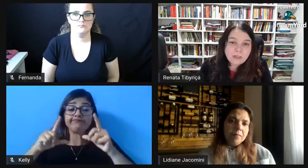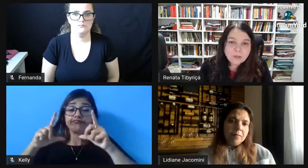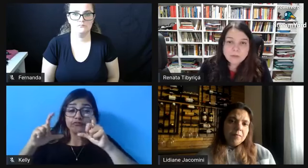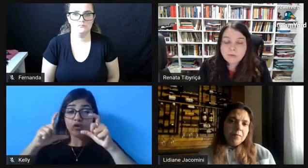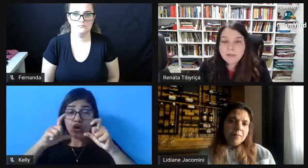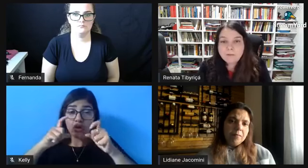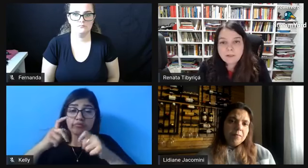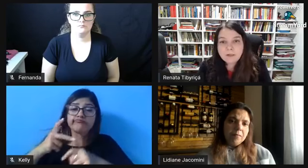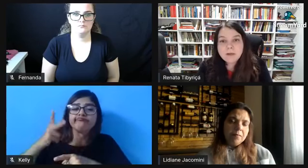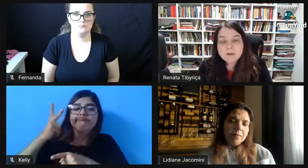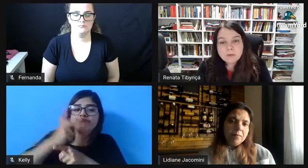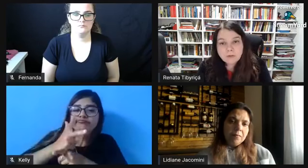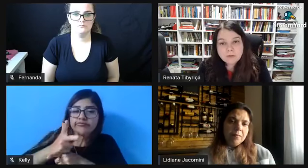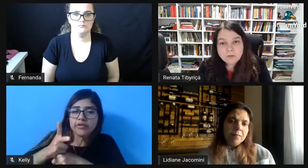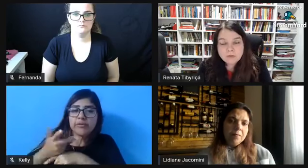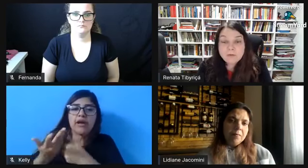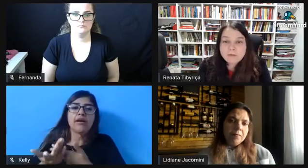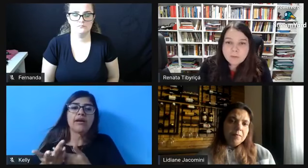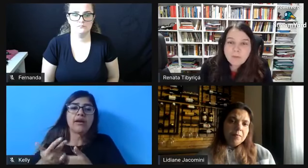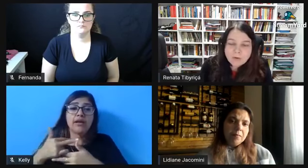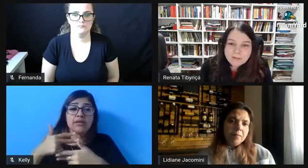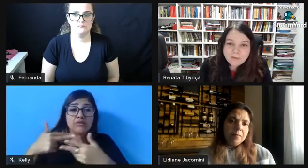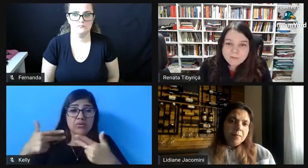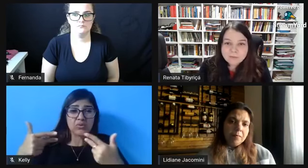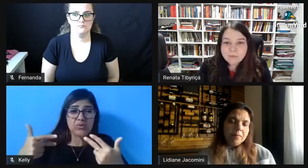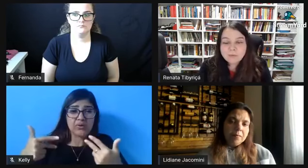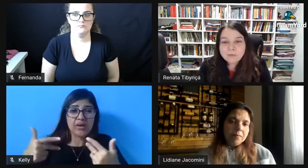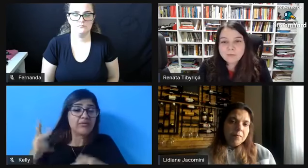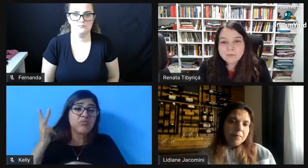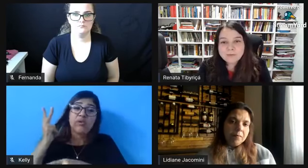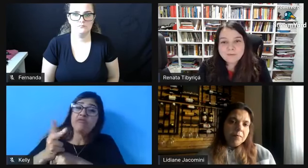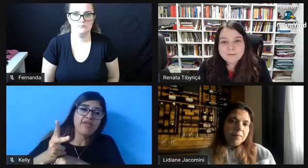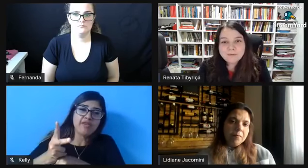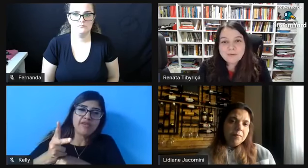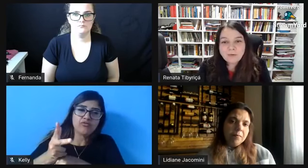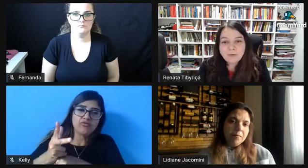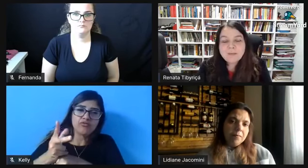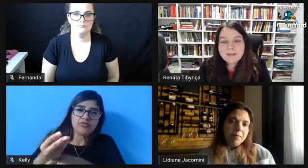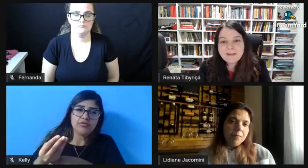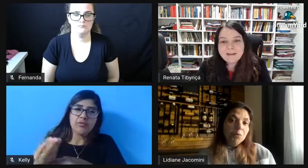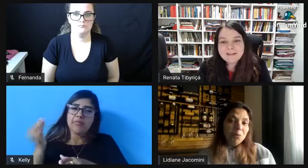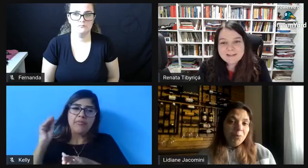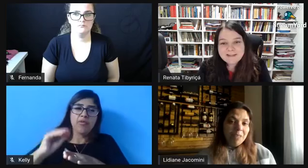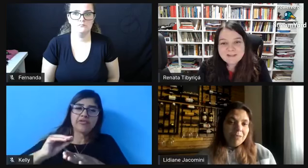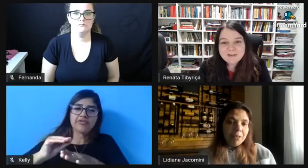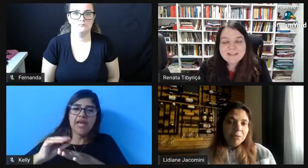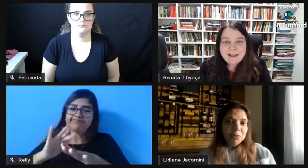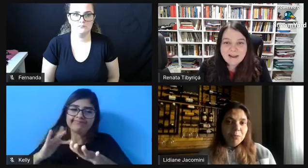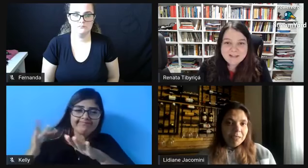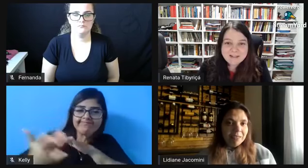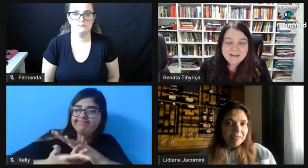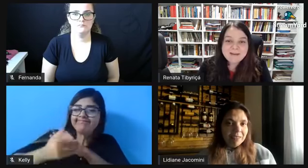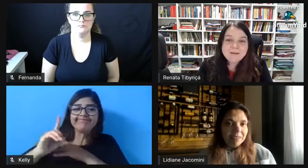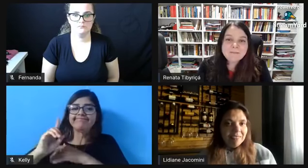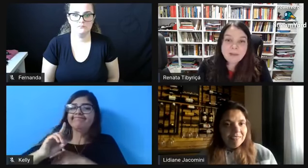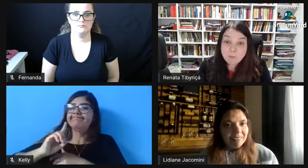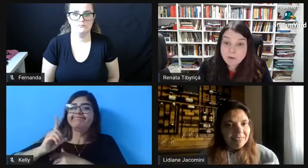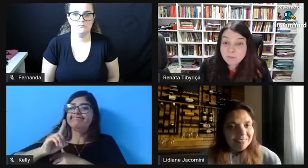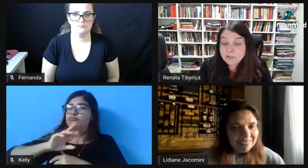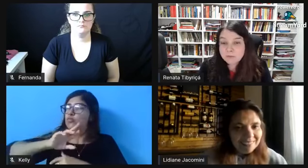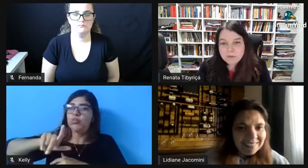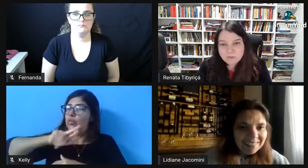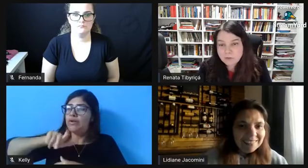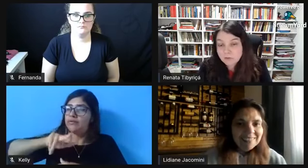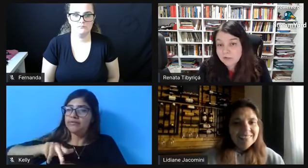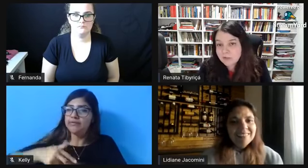um vídeo, enfim, situações, não é um vídeo para colocar no YouTube, nem nas virar youtuber. Né?